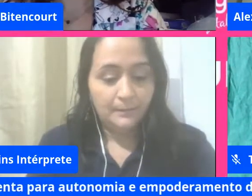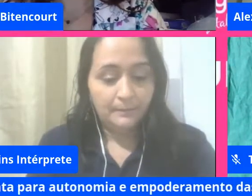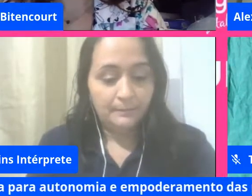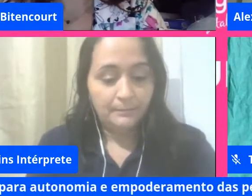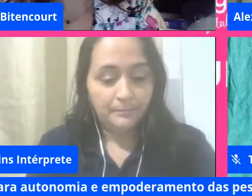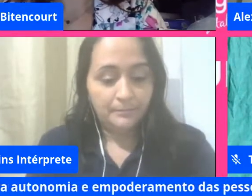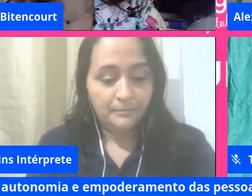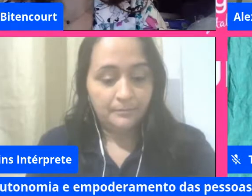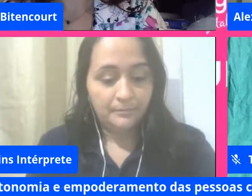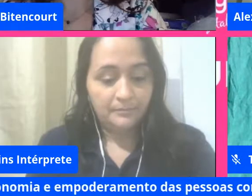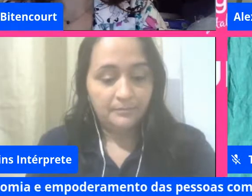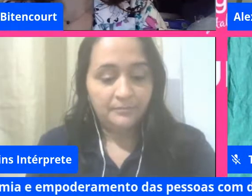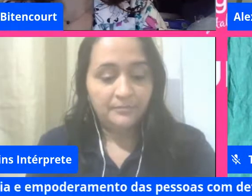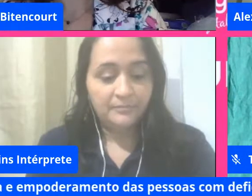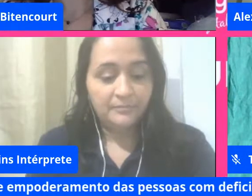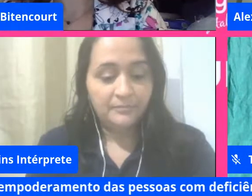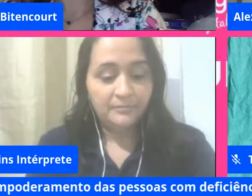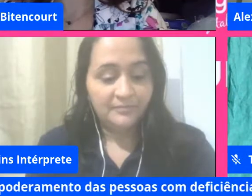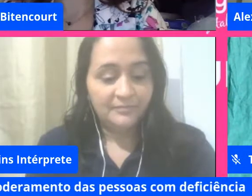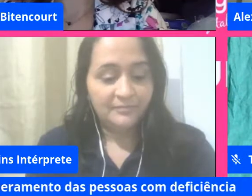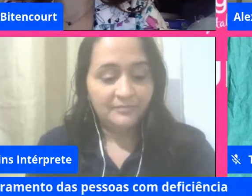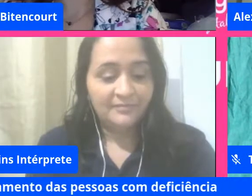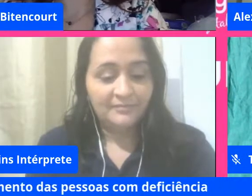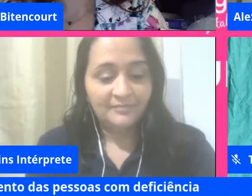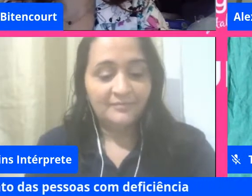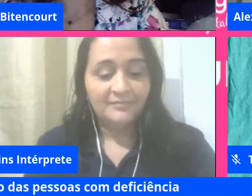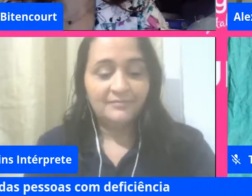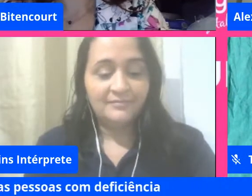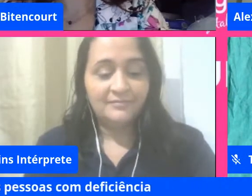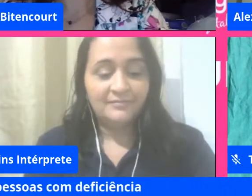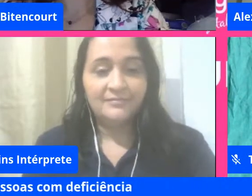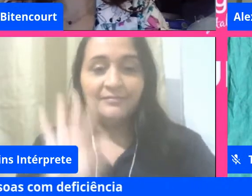É assim mesmo. Ao vivo.